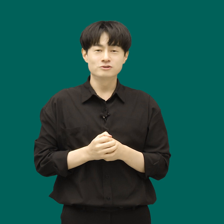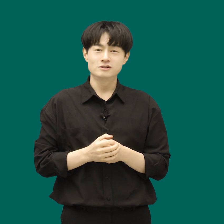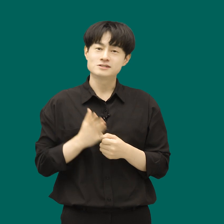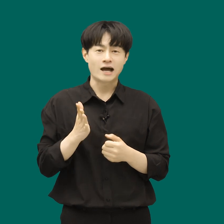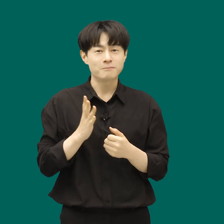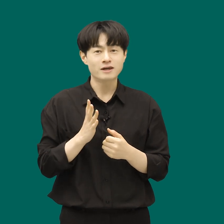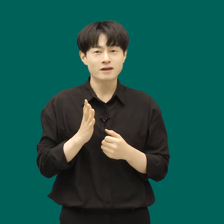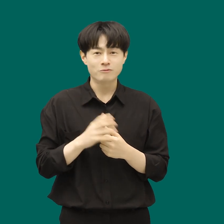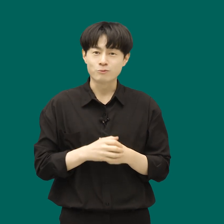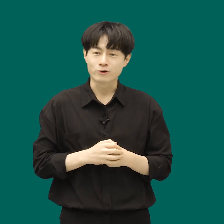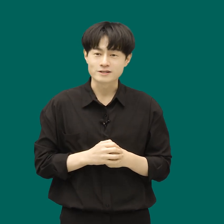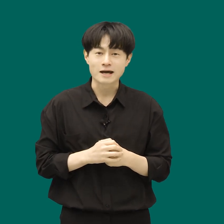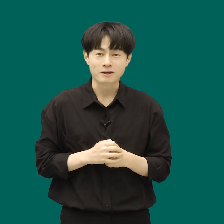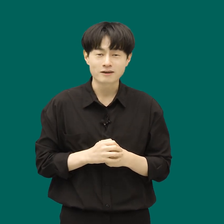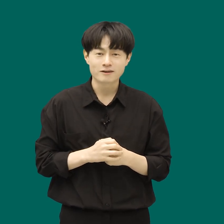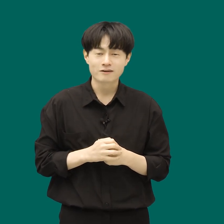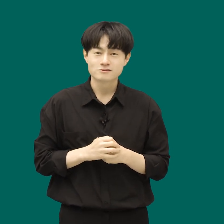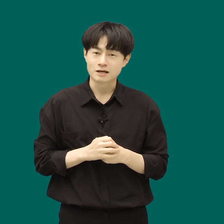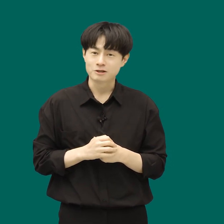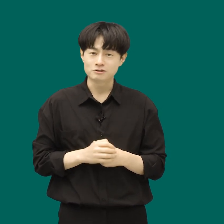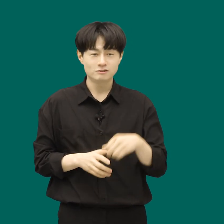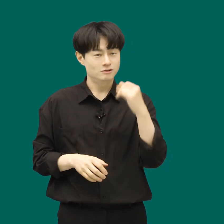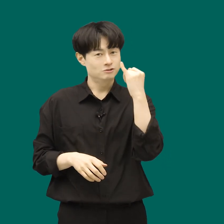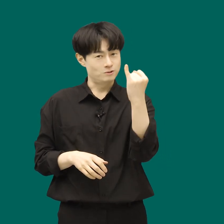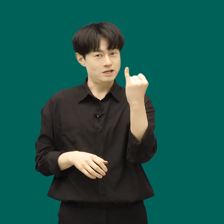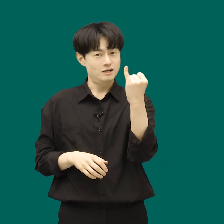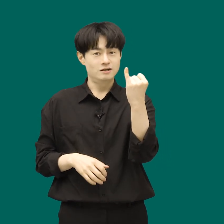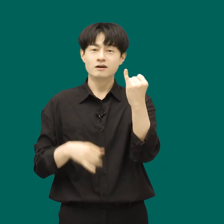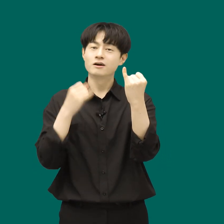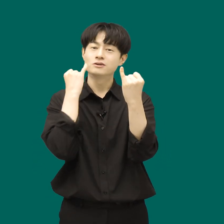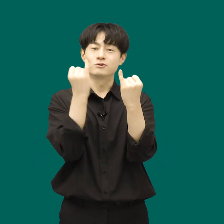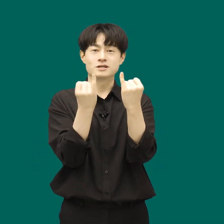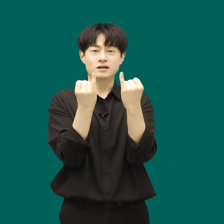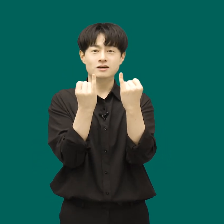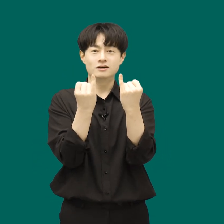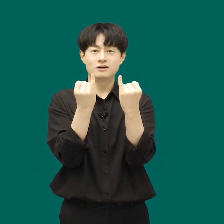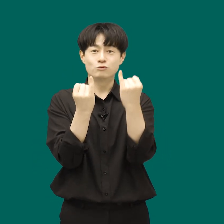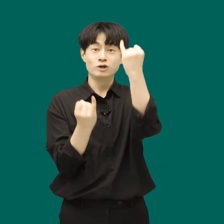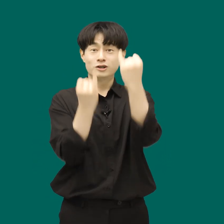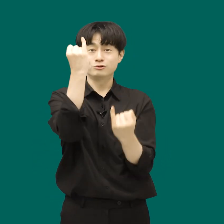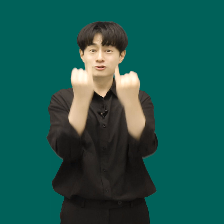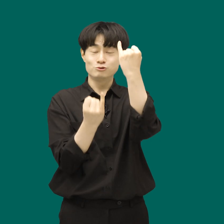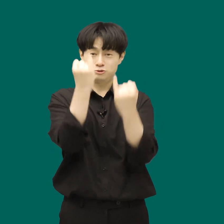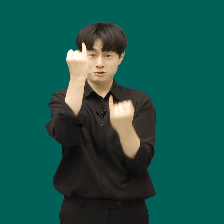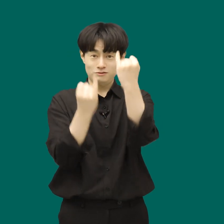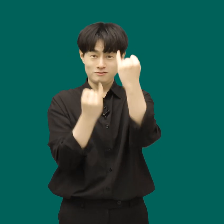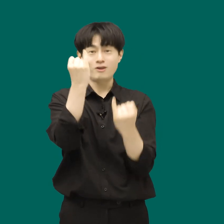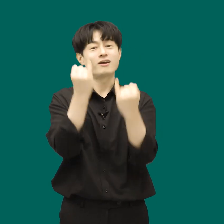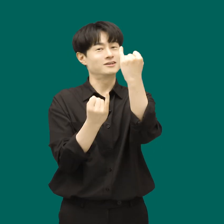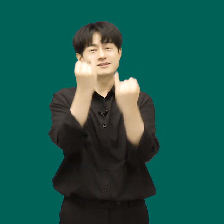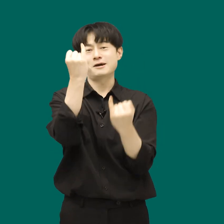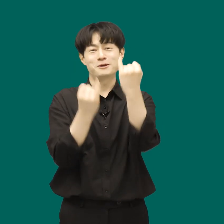여러분들 자매 한번 해볼 거예요. 자매는 여자가 위아래로 흔들어 주시면 네, 이게